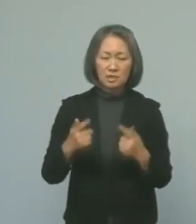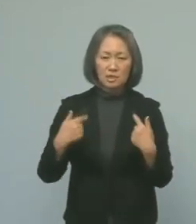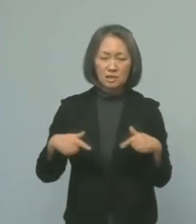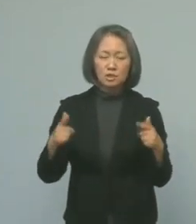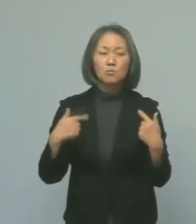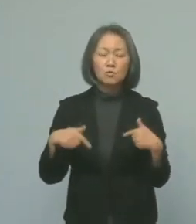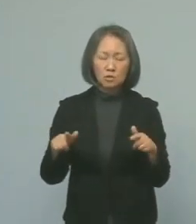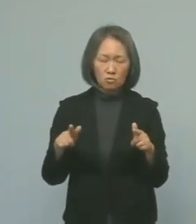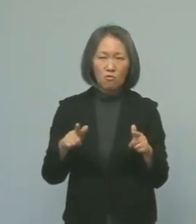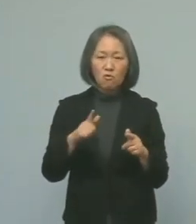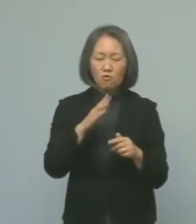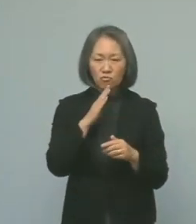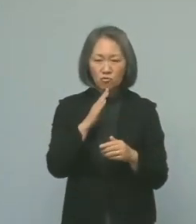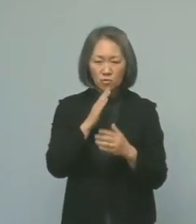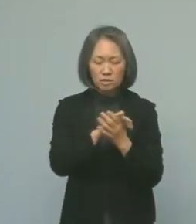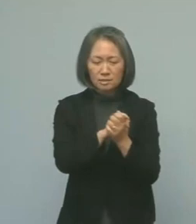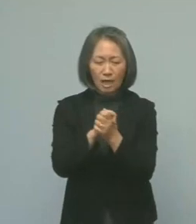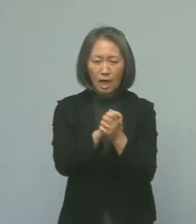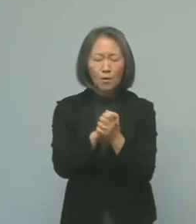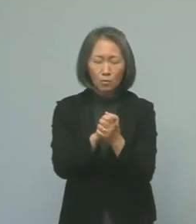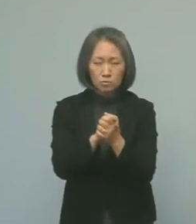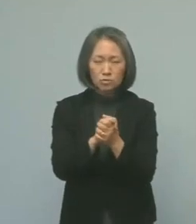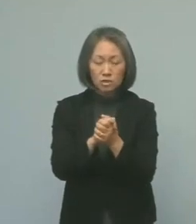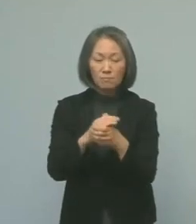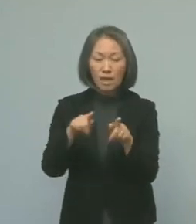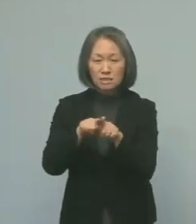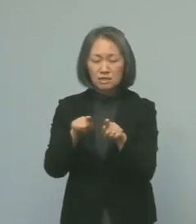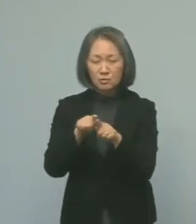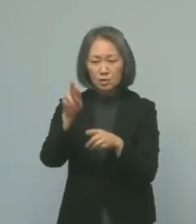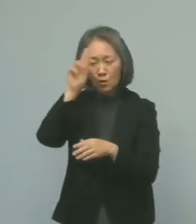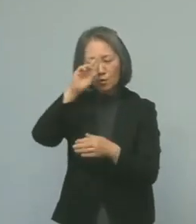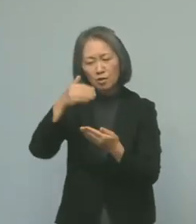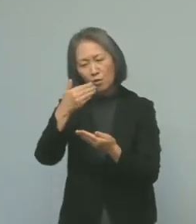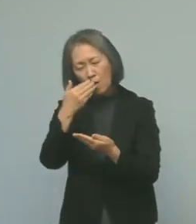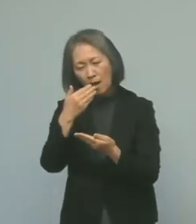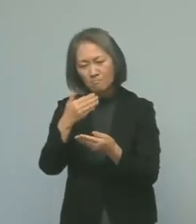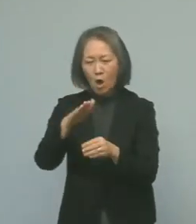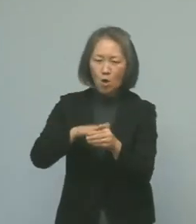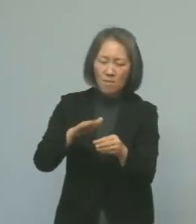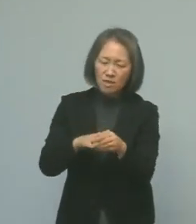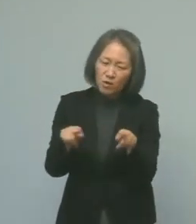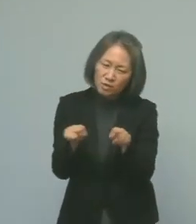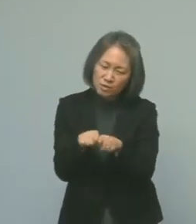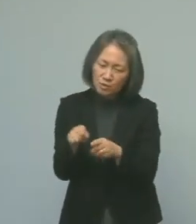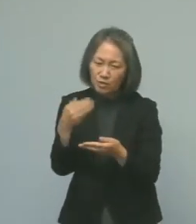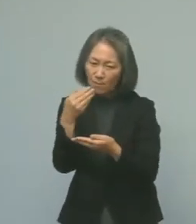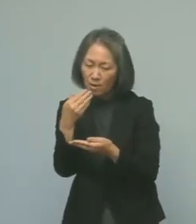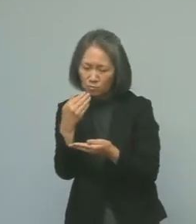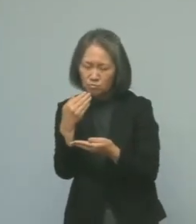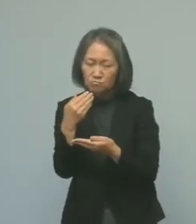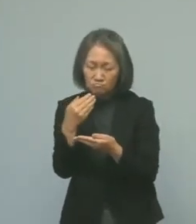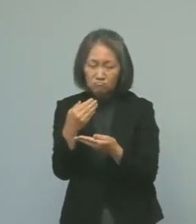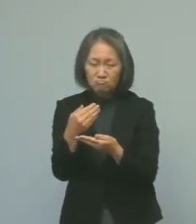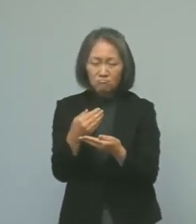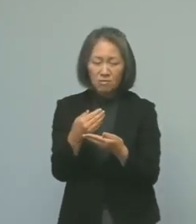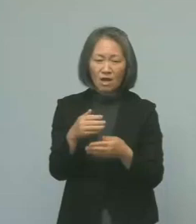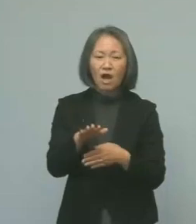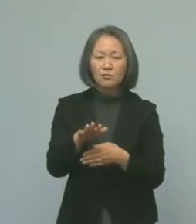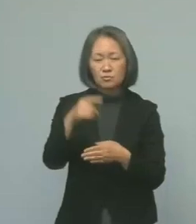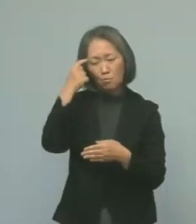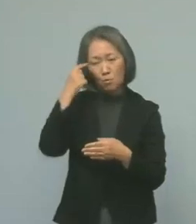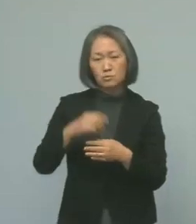当に仲良く一緒にお昼ご飯食べるとかですね、お弁当食べるとか持ち寄って食べるとか、本